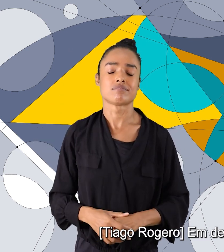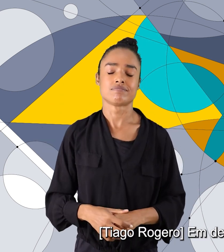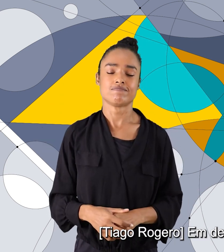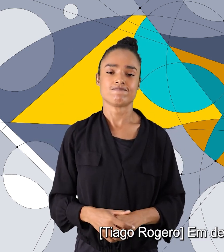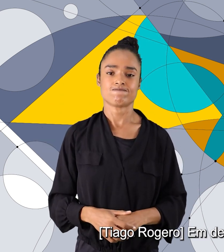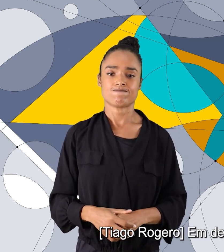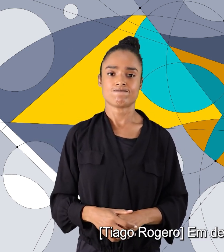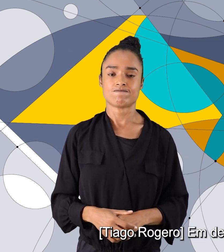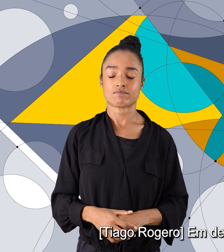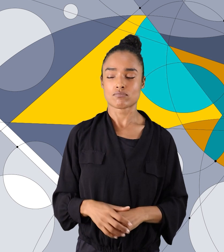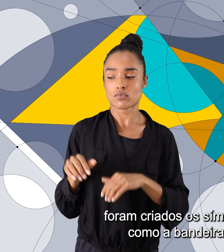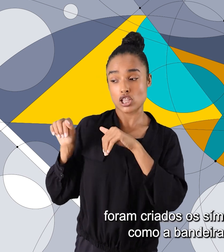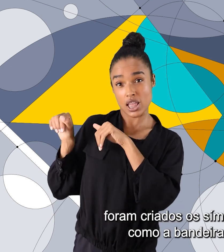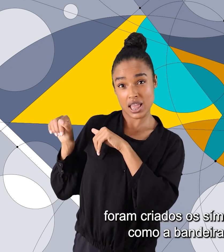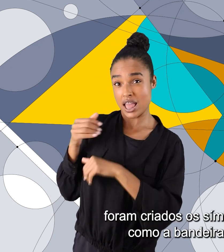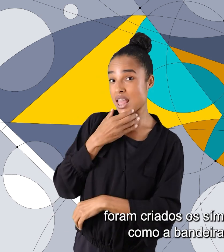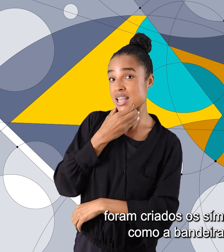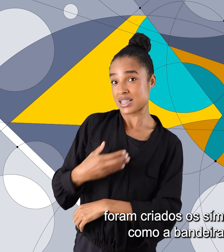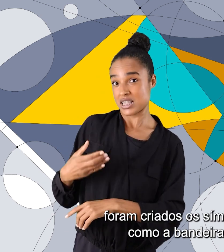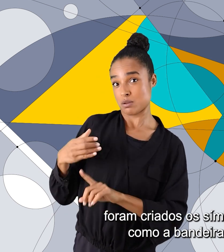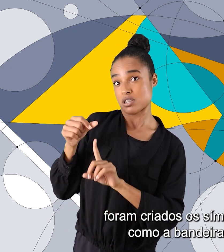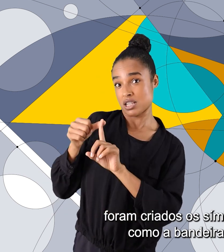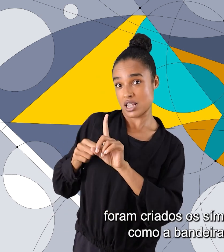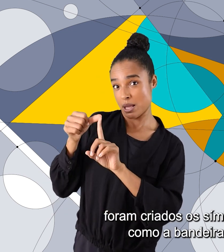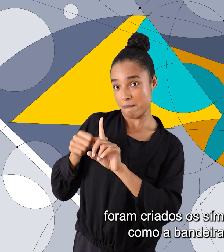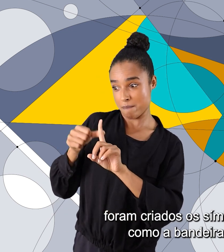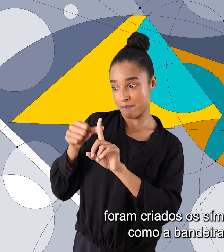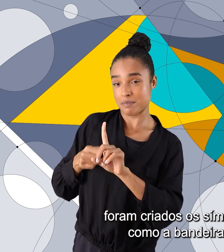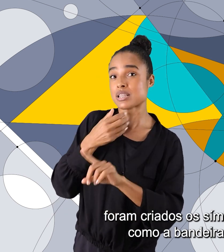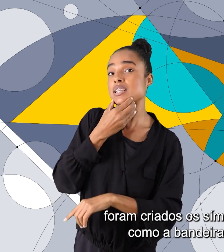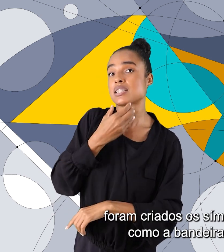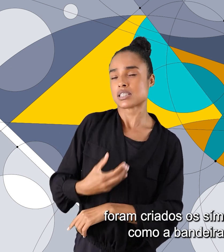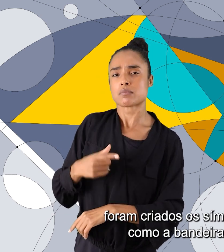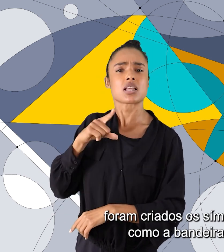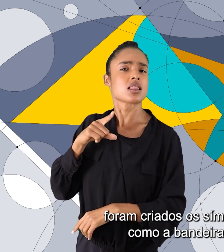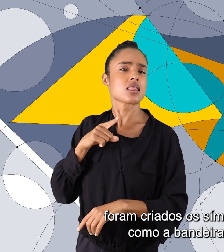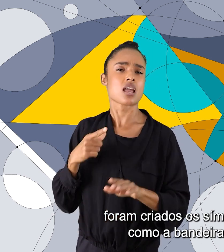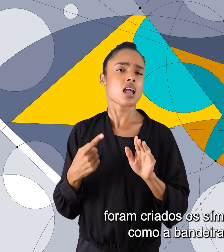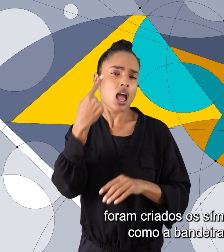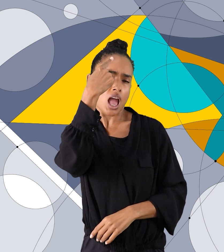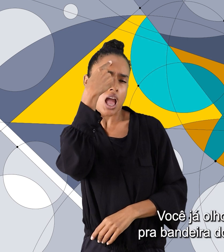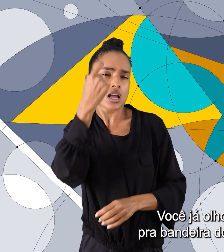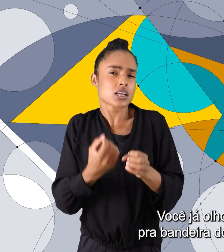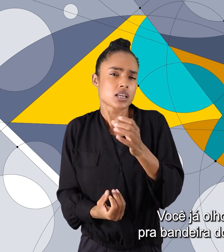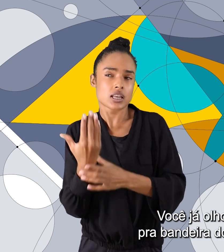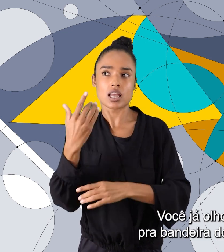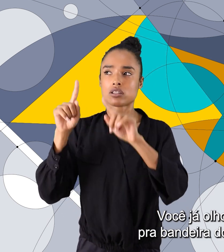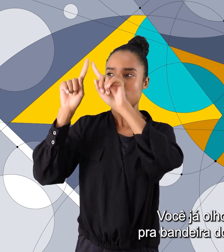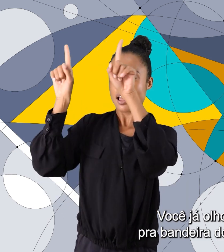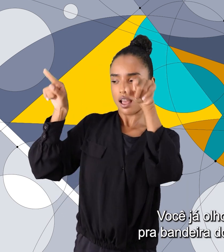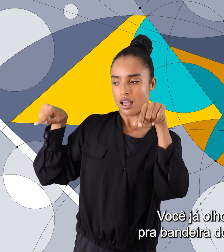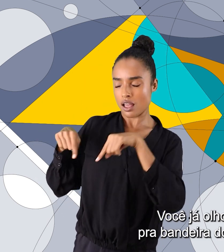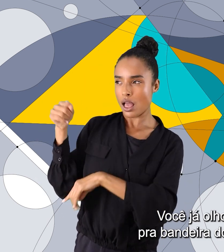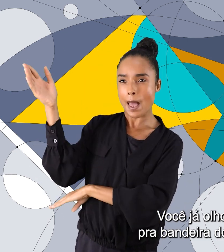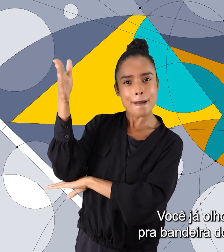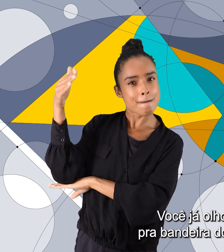Em dezembro de 22, foram criados os símbolos nacionais, como a bandeira do Império. Você já olhou bem para a